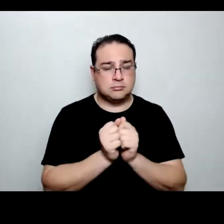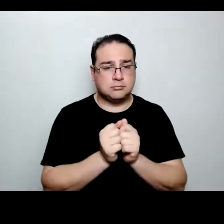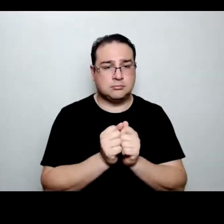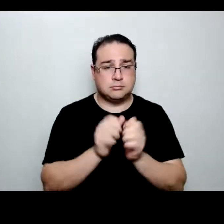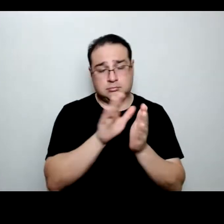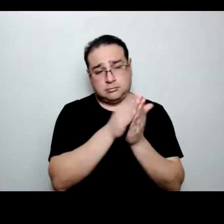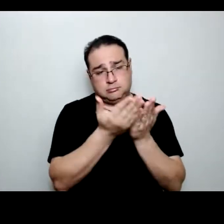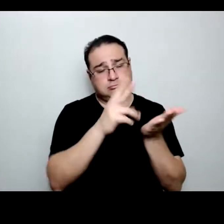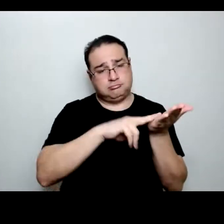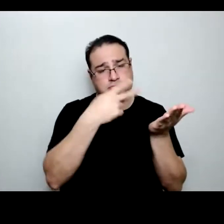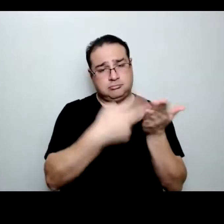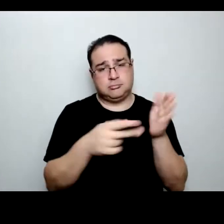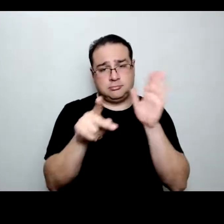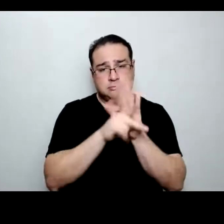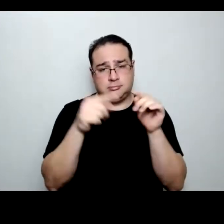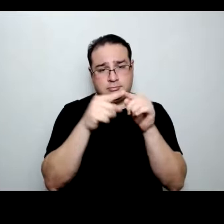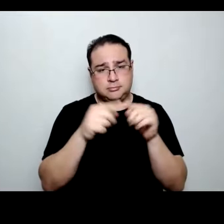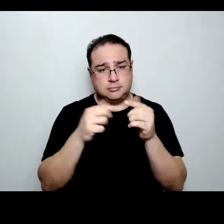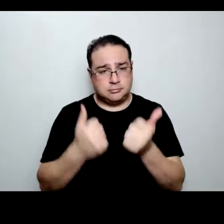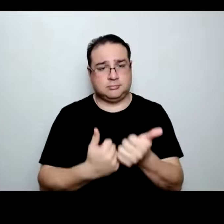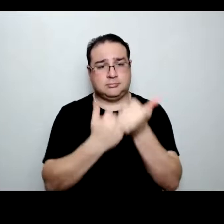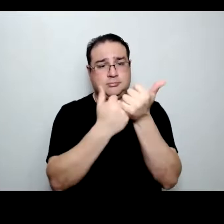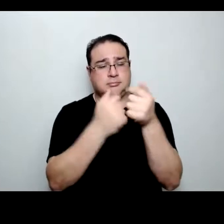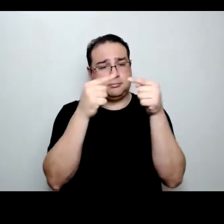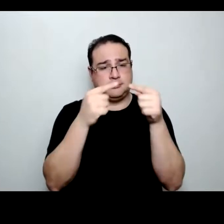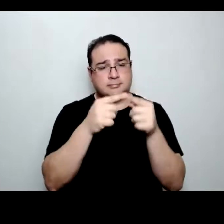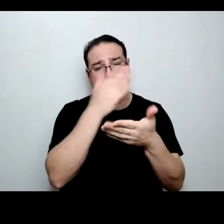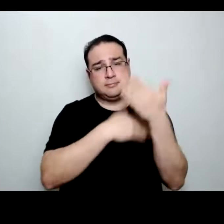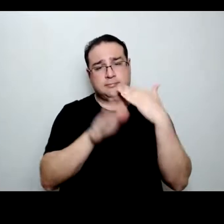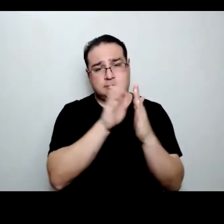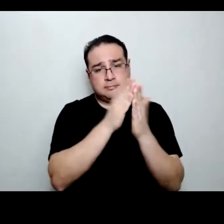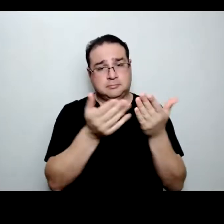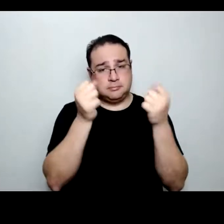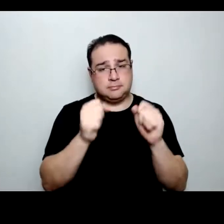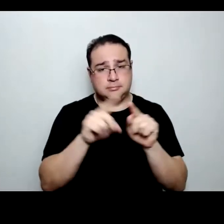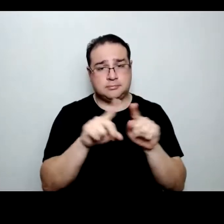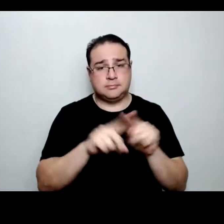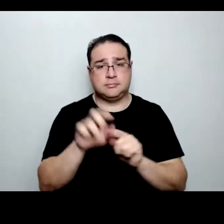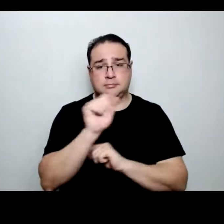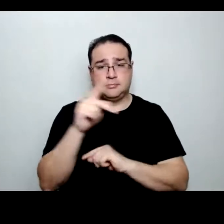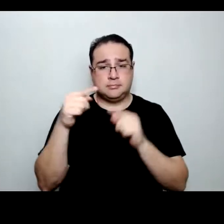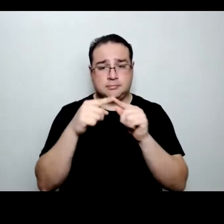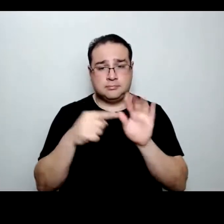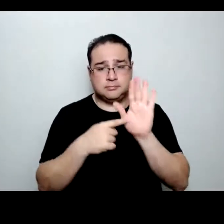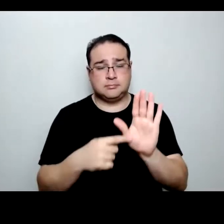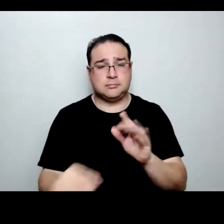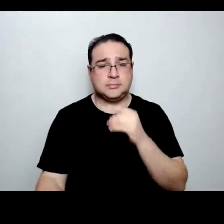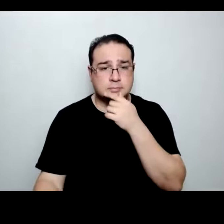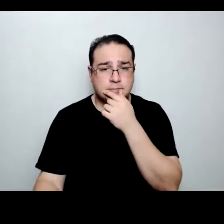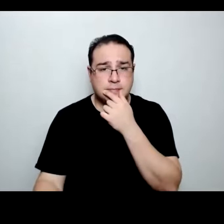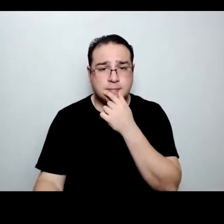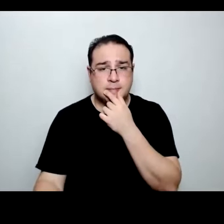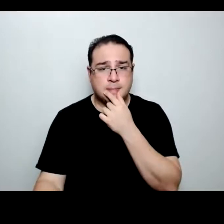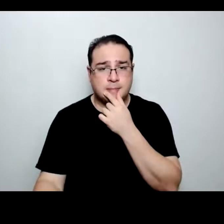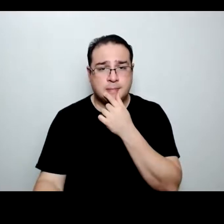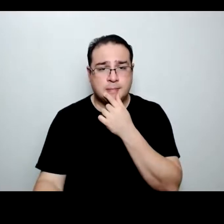Bíblia. São aplicativos que permitem, tem um aplicativo, inclusive, que permite